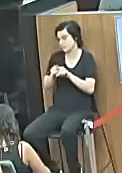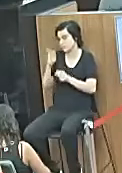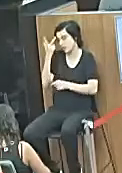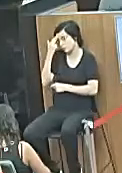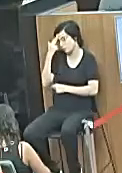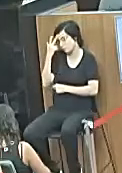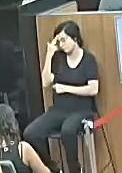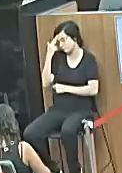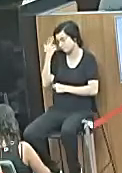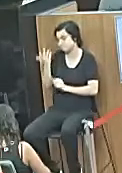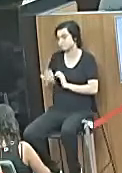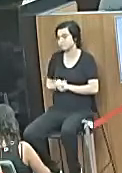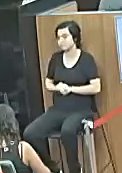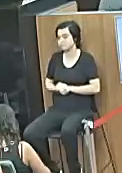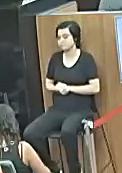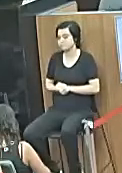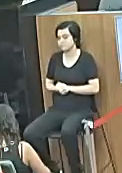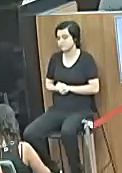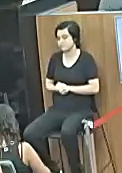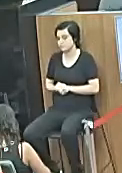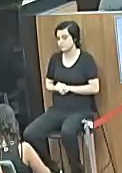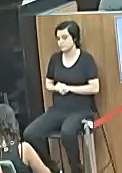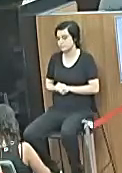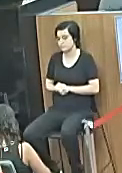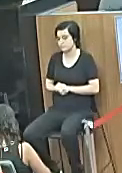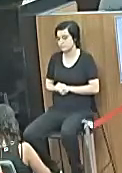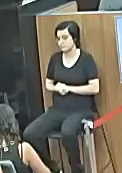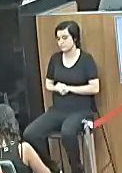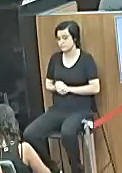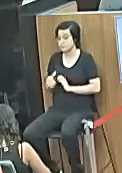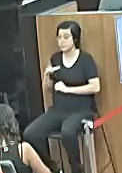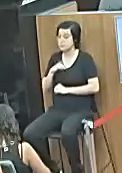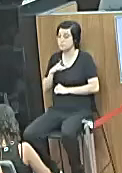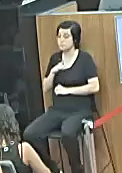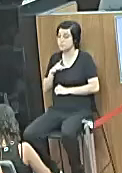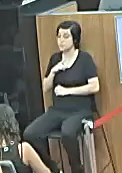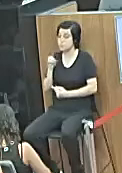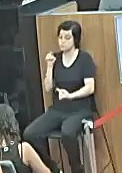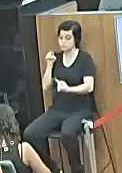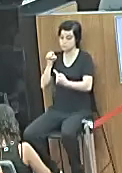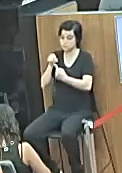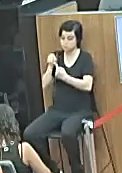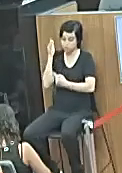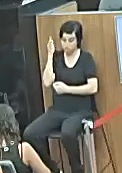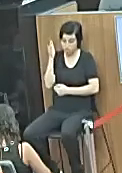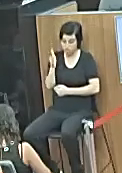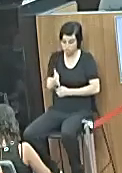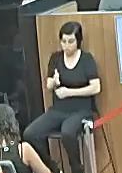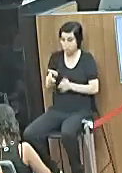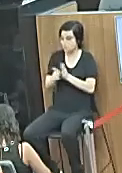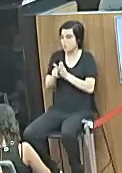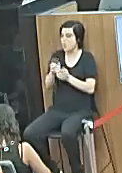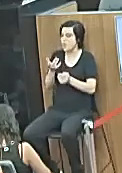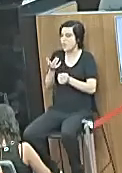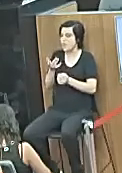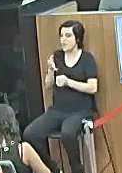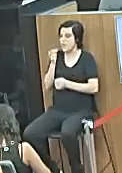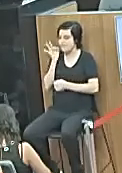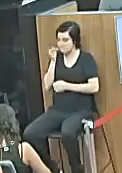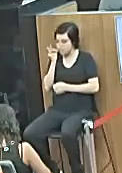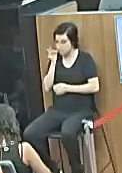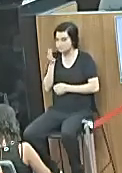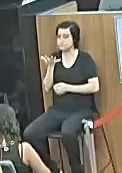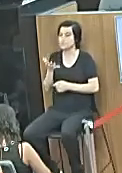e garantir a destinação de recursos do fundo estadual de café cecafé